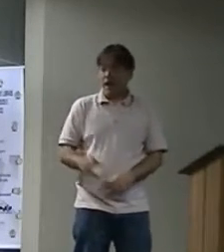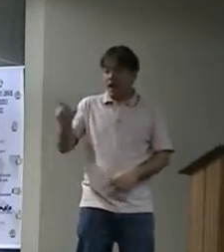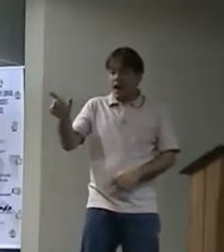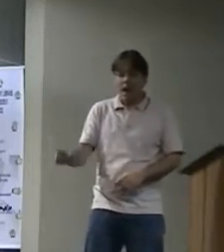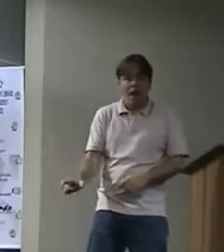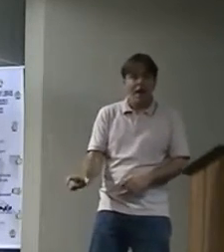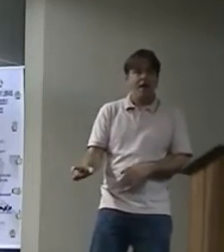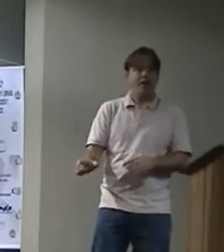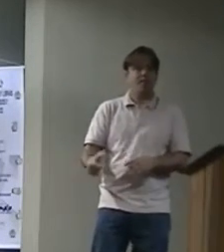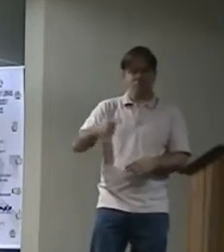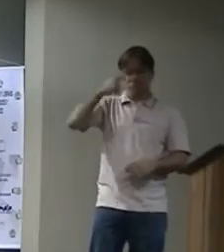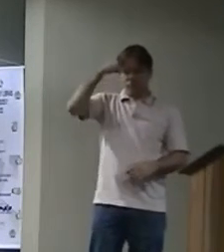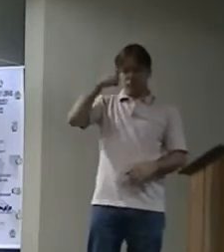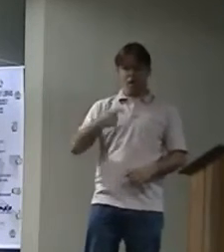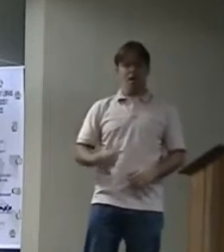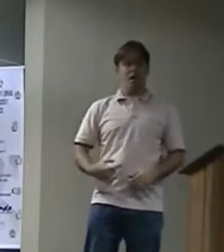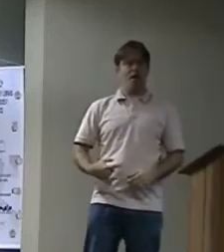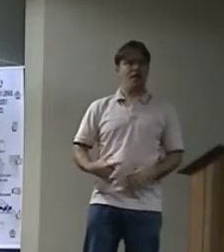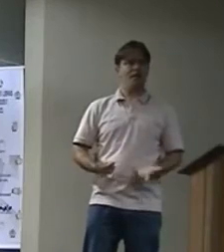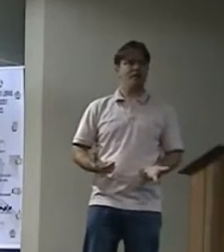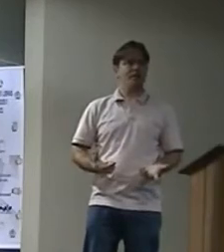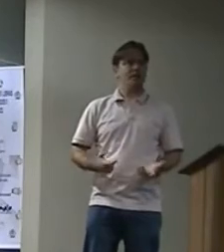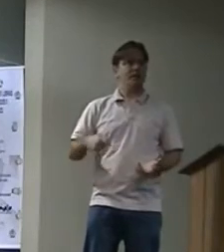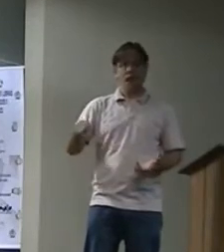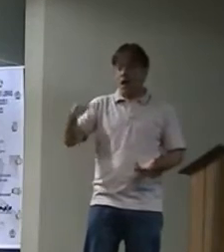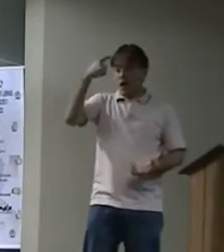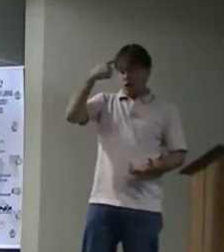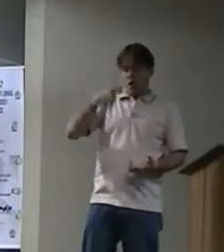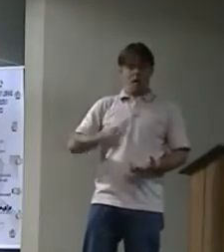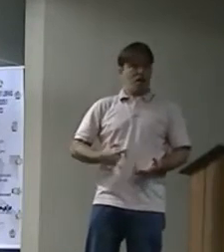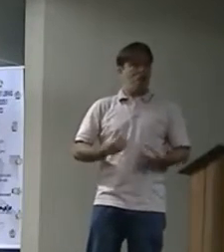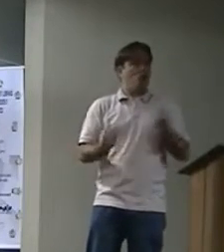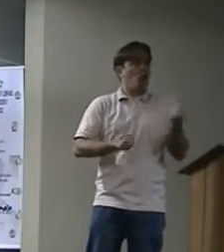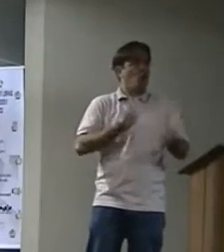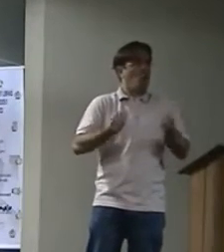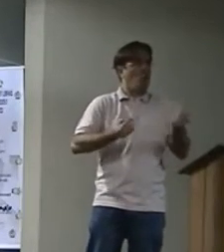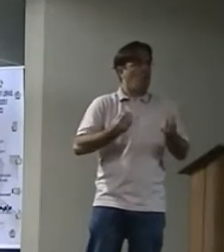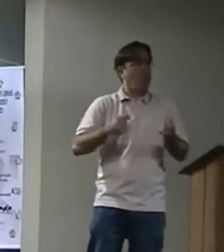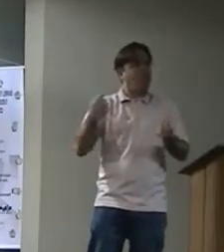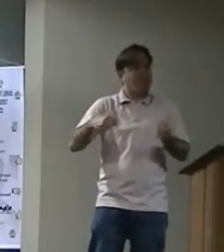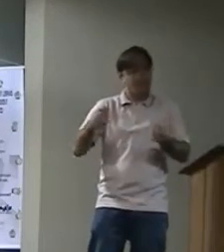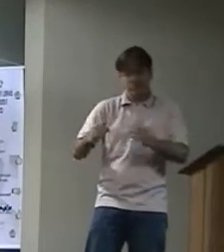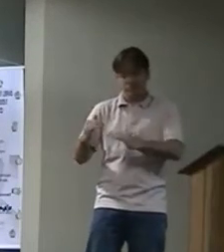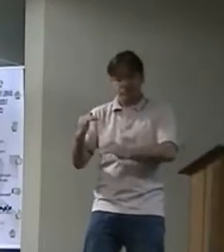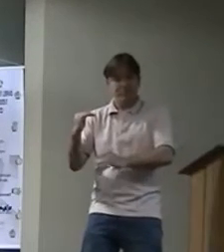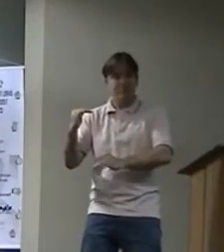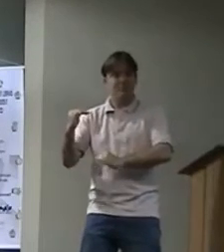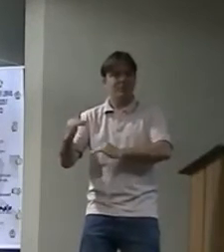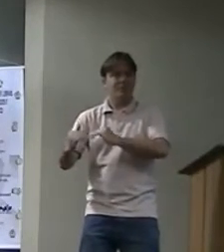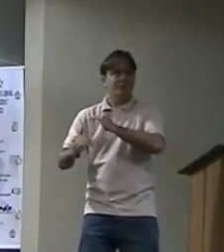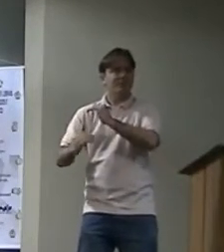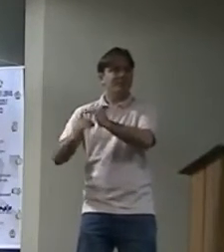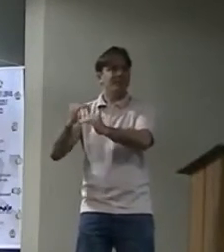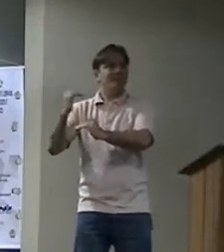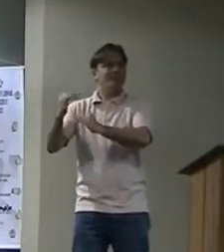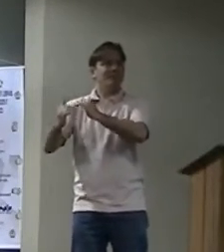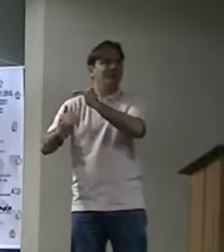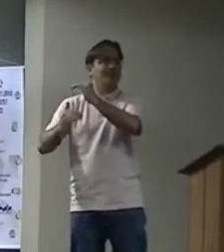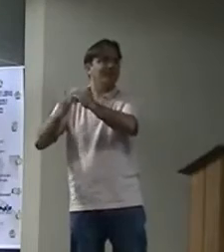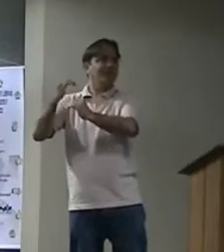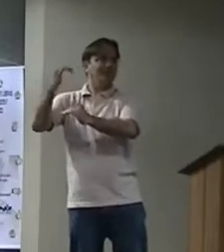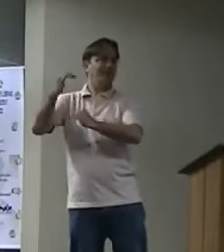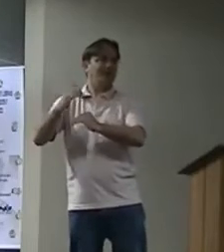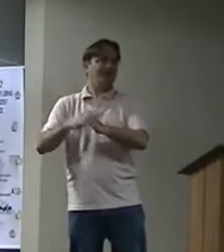a formação começa aí, a base. A gente já conhece muito esse termo, né? Já é uma coisa, já é uma frase de efeito, né?